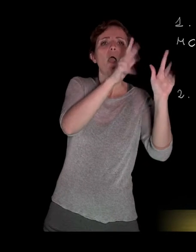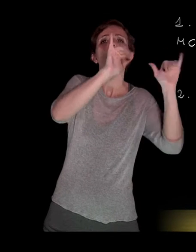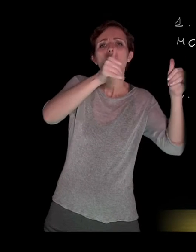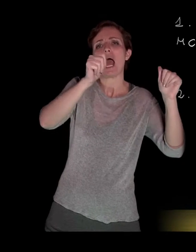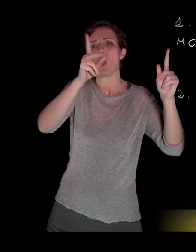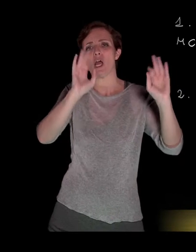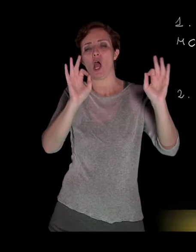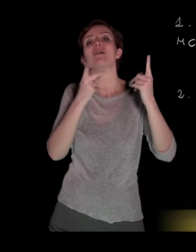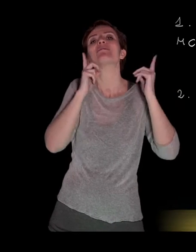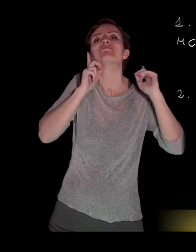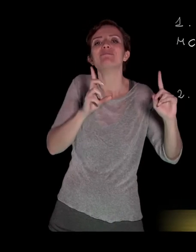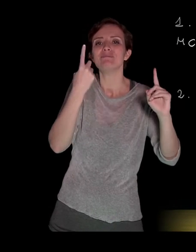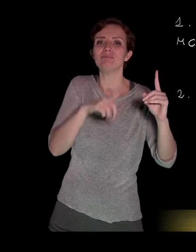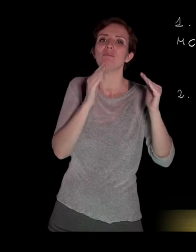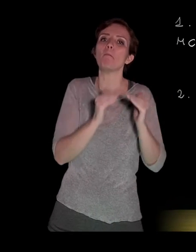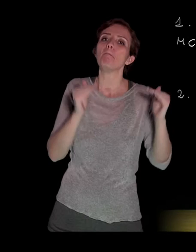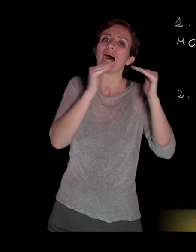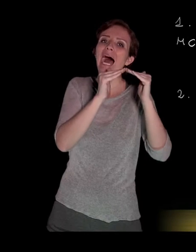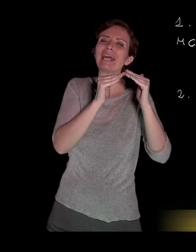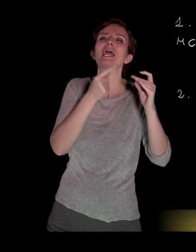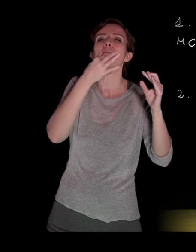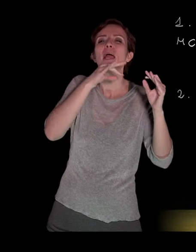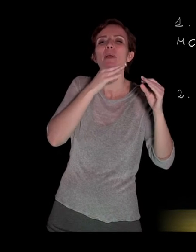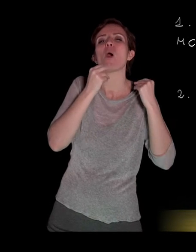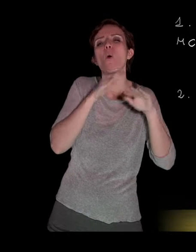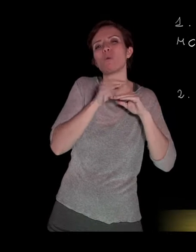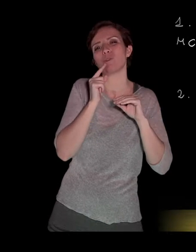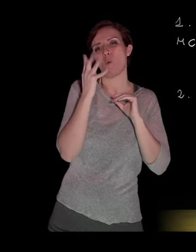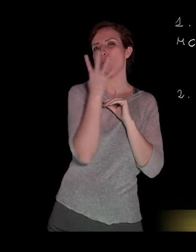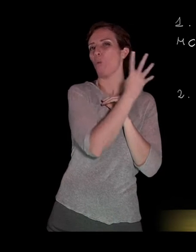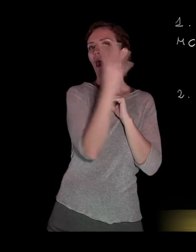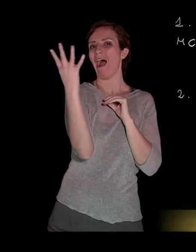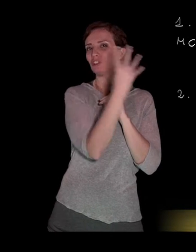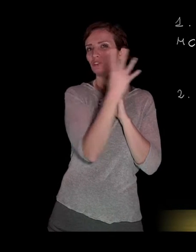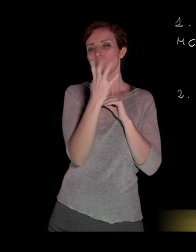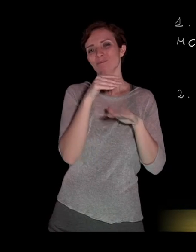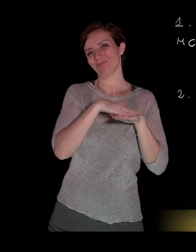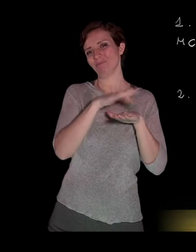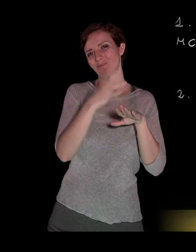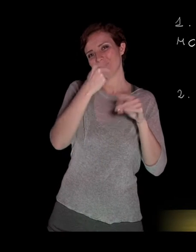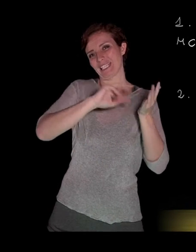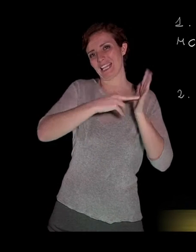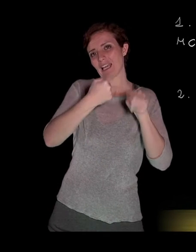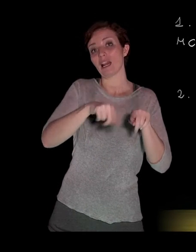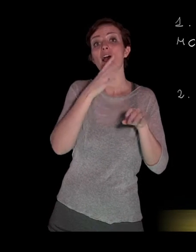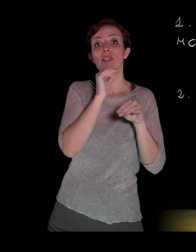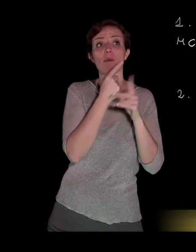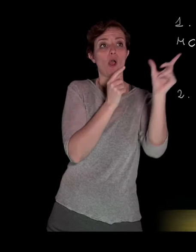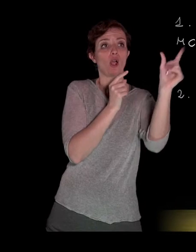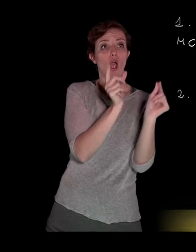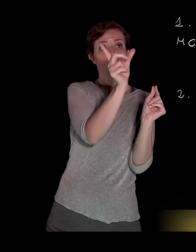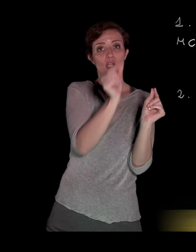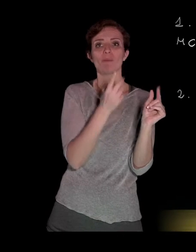polinomio sono un numero pari più più spesso quando sono quattro e consente di raccogliere a coppie di Termini quindi a due a